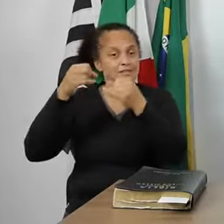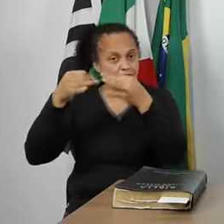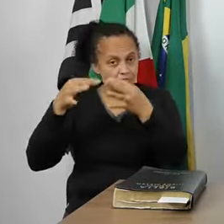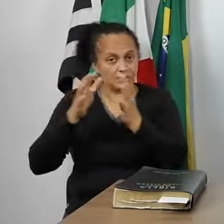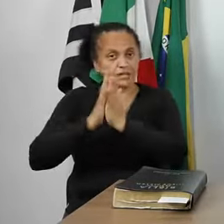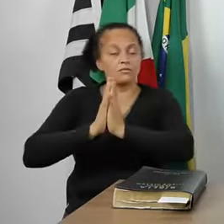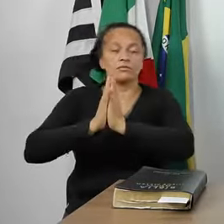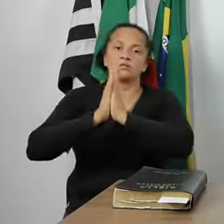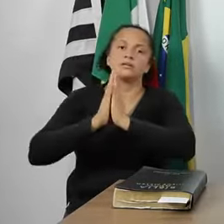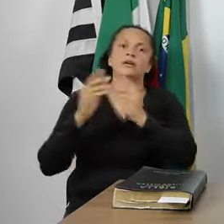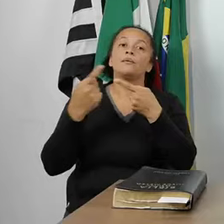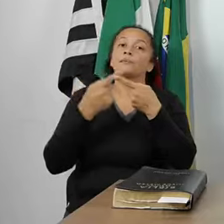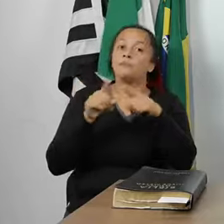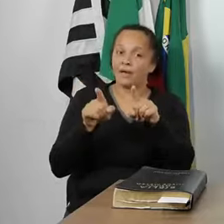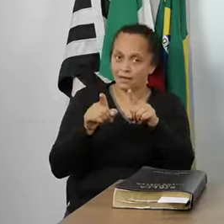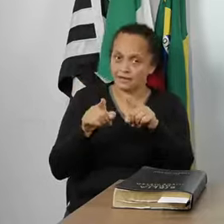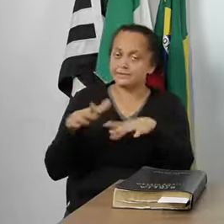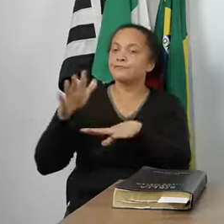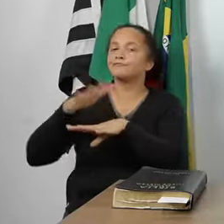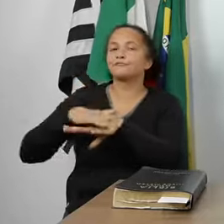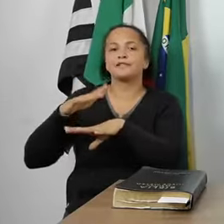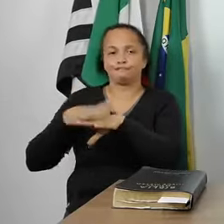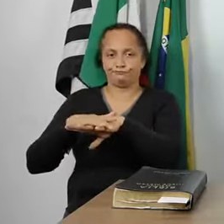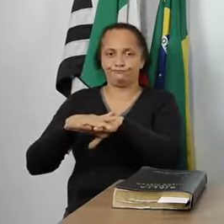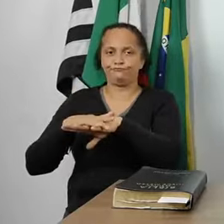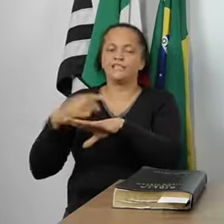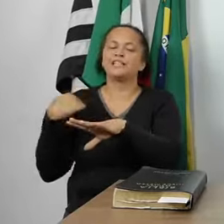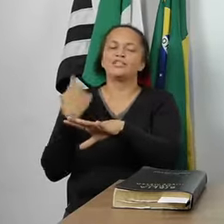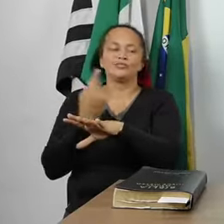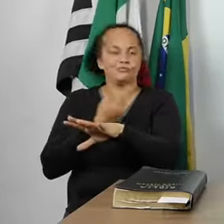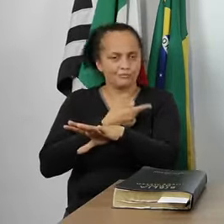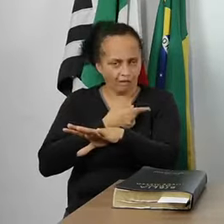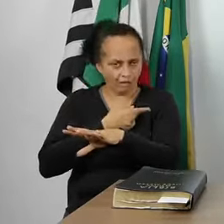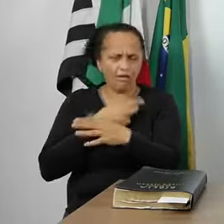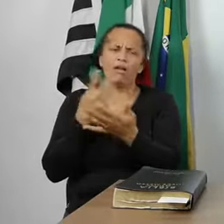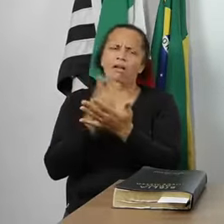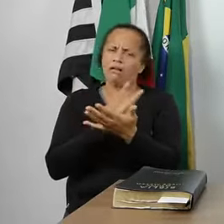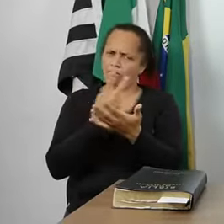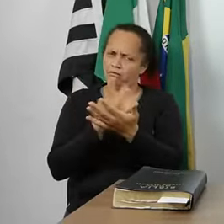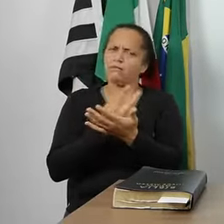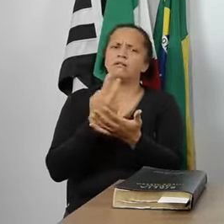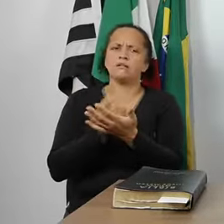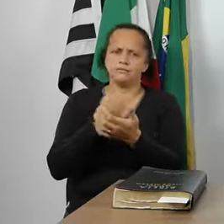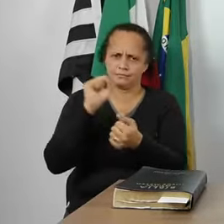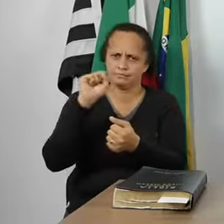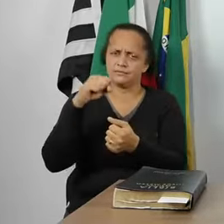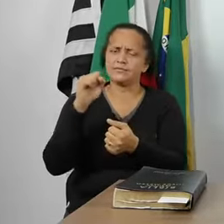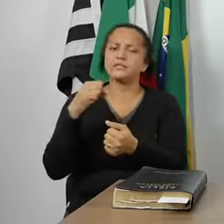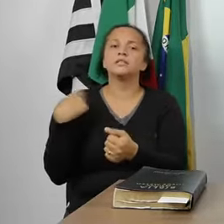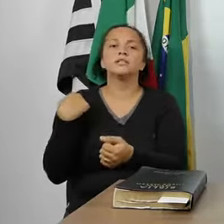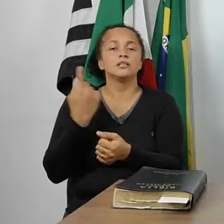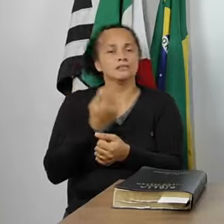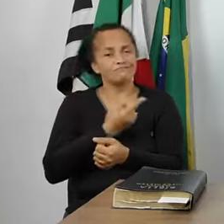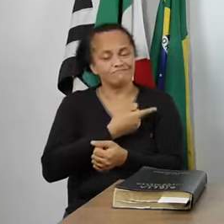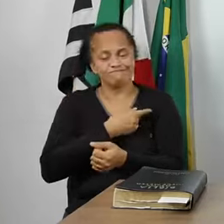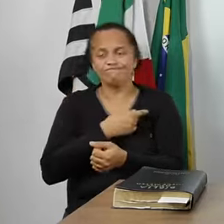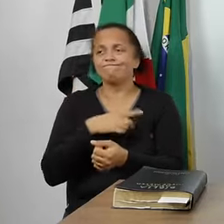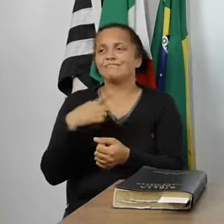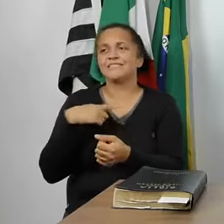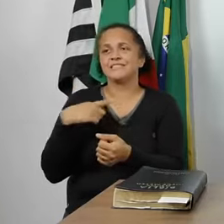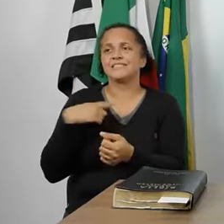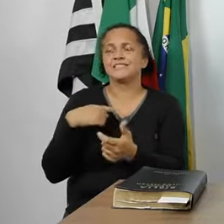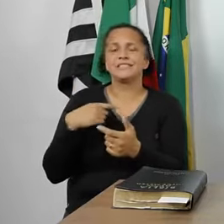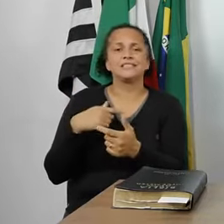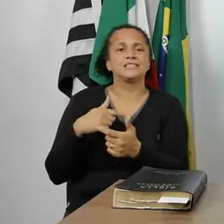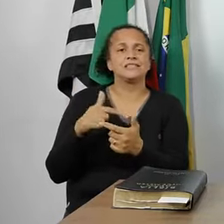prática nós falhamos ainda, nós ainda negligenciamos nesse quesito. E é um quesito, e é um